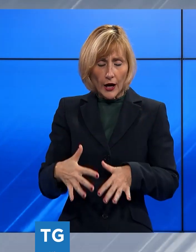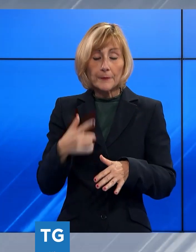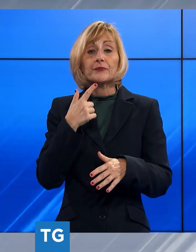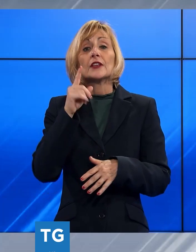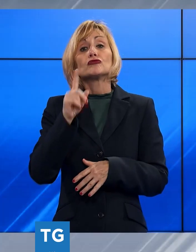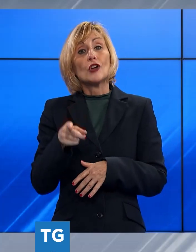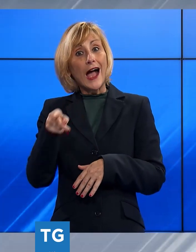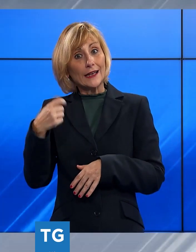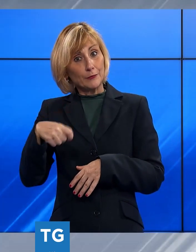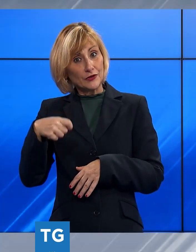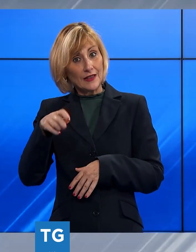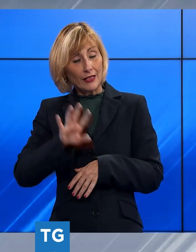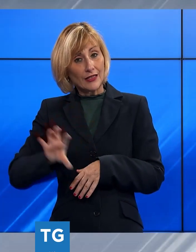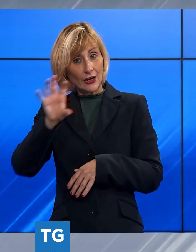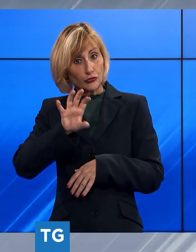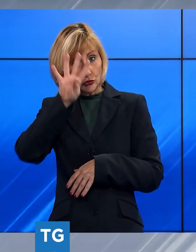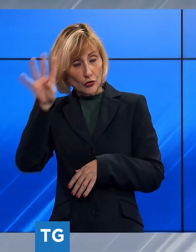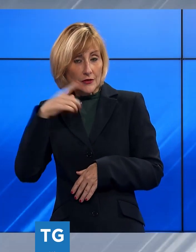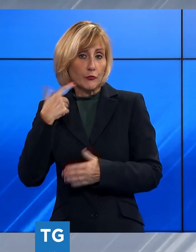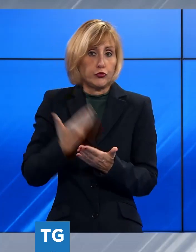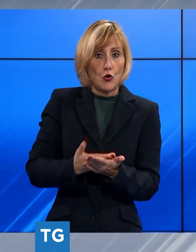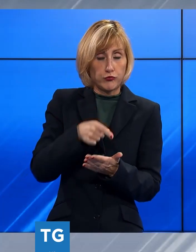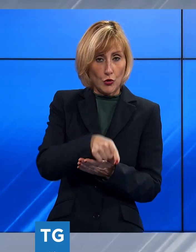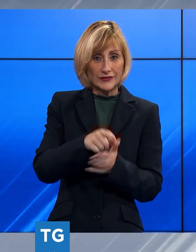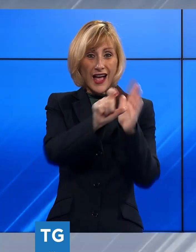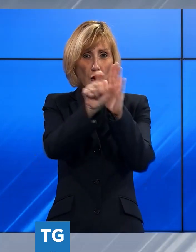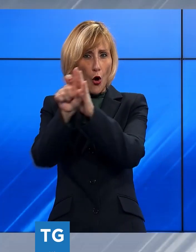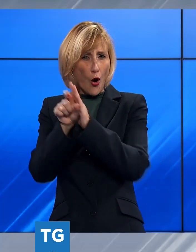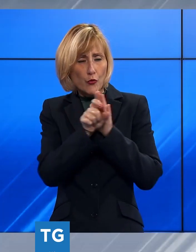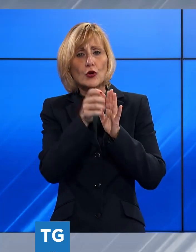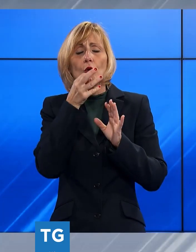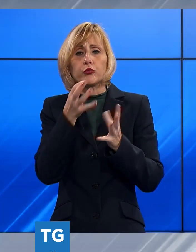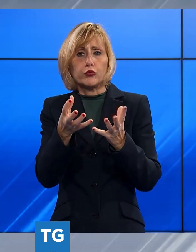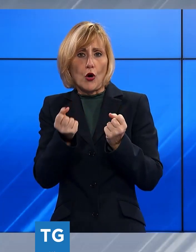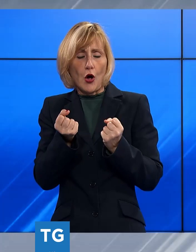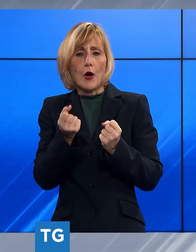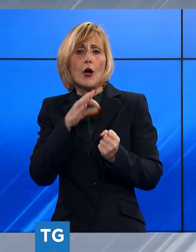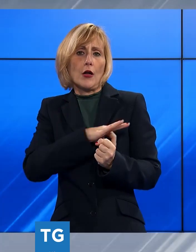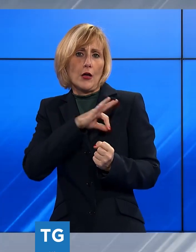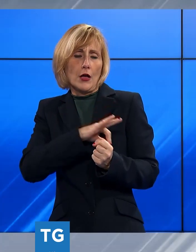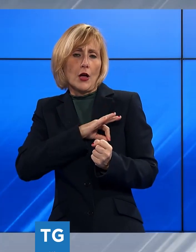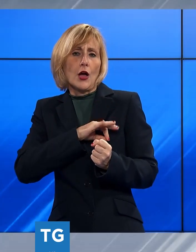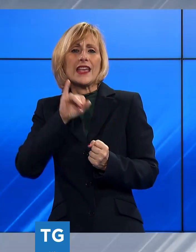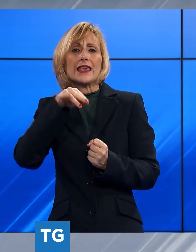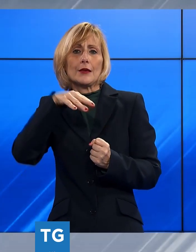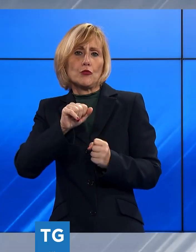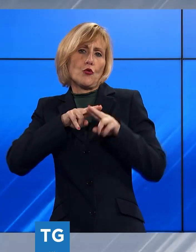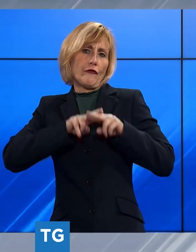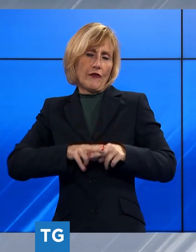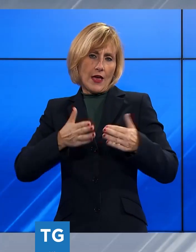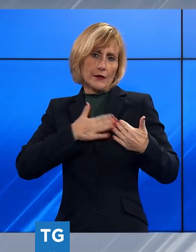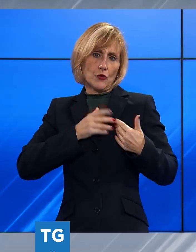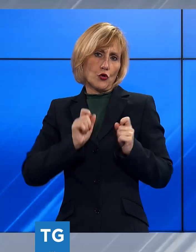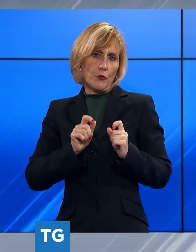accolta affinché i comuni delle zone interessate possano trattenere interamente i proventi dell'imu sentiamo spiegherò il